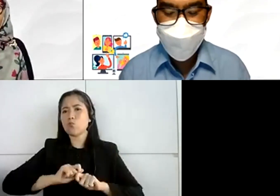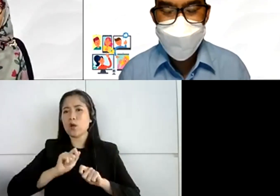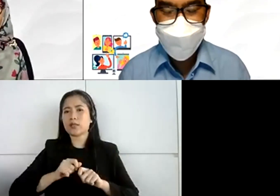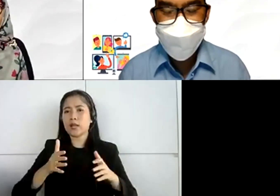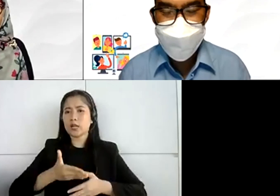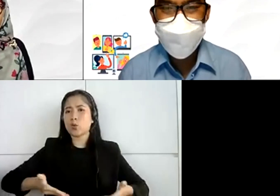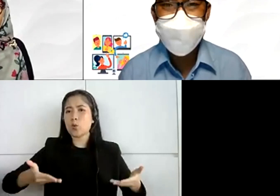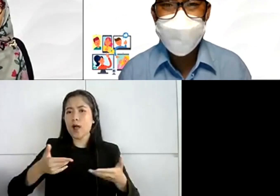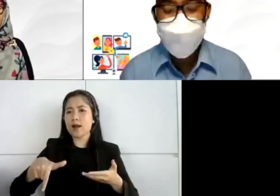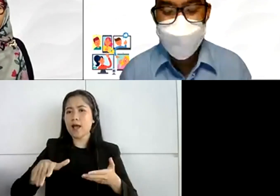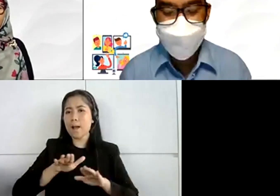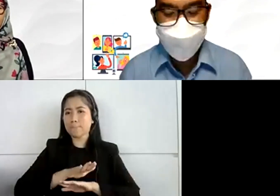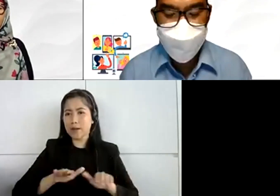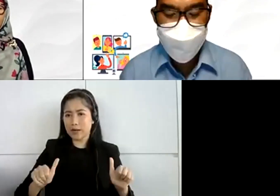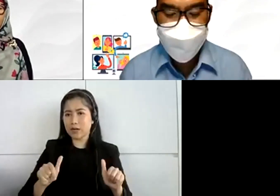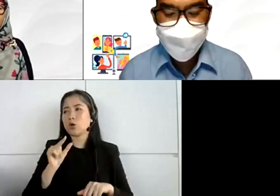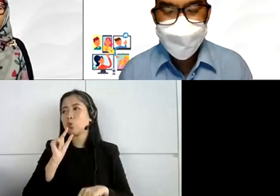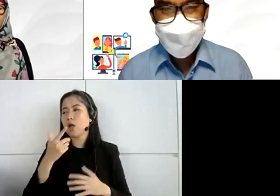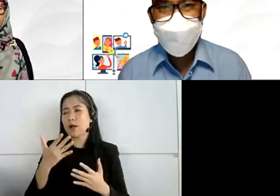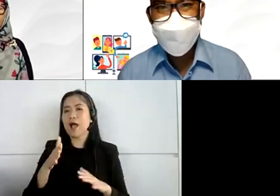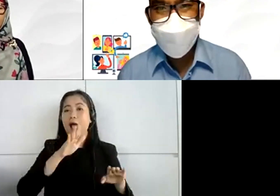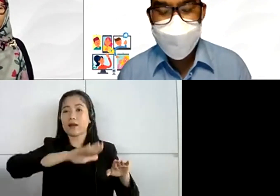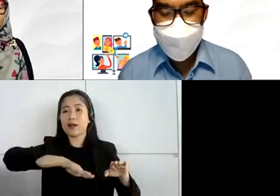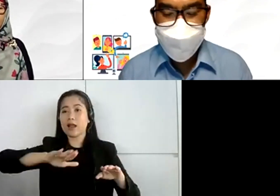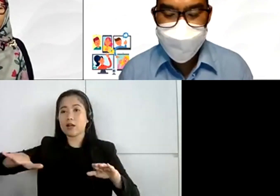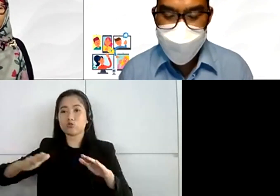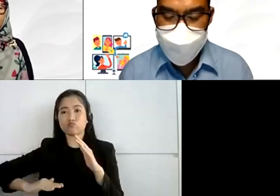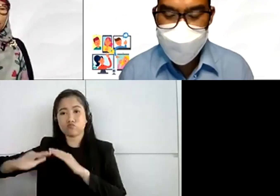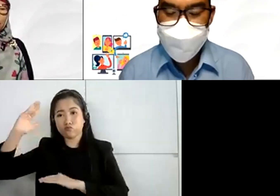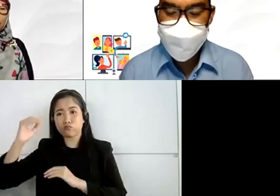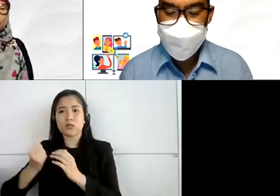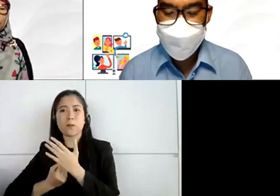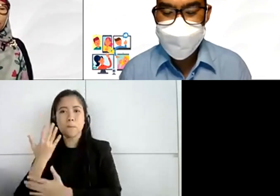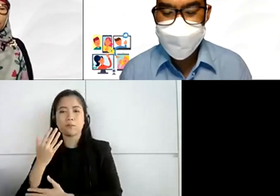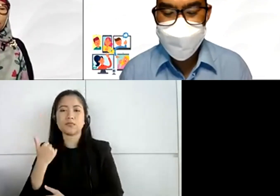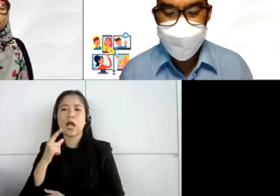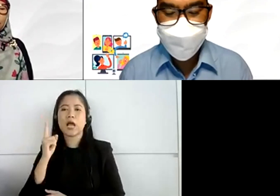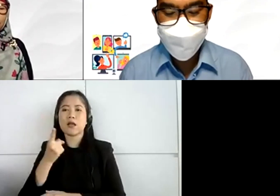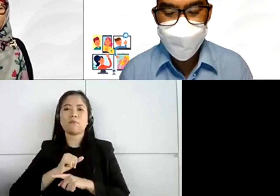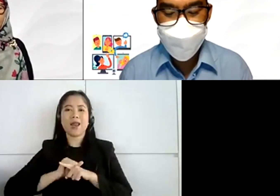bagi anak-anak untuk tumbuh dan berkembang. Ada dukungan dari Dinas Sepedanka,